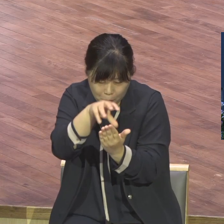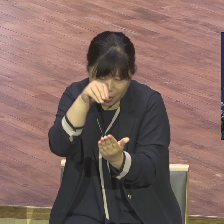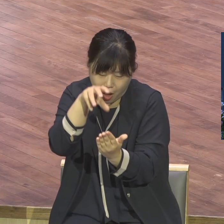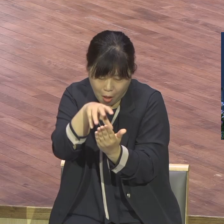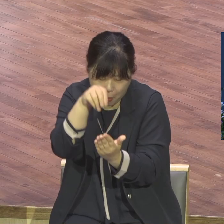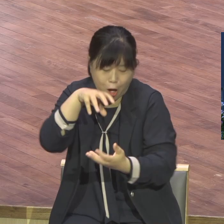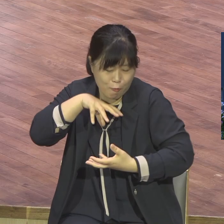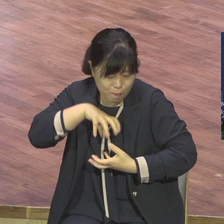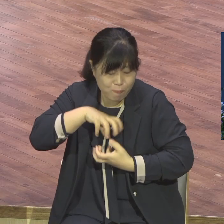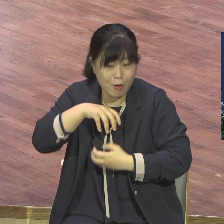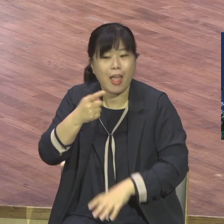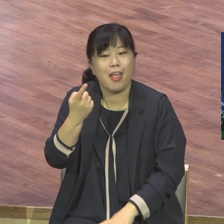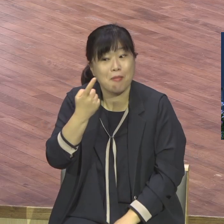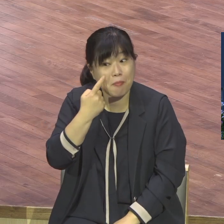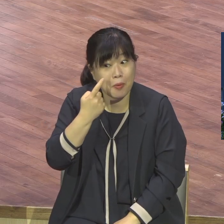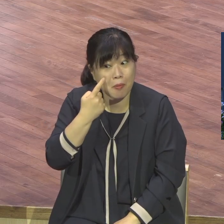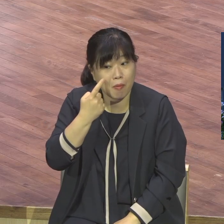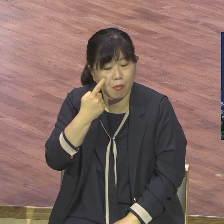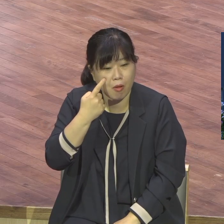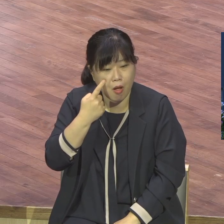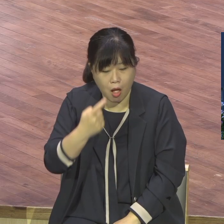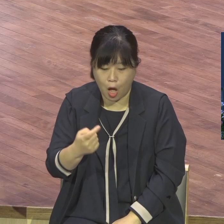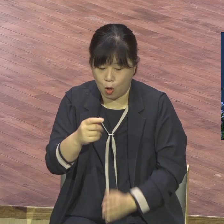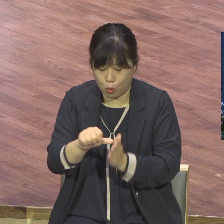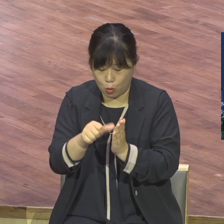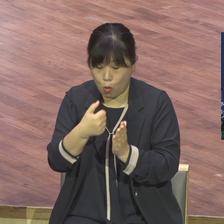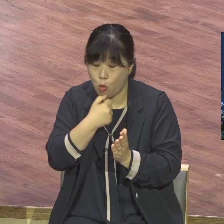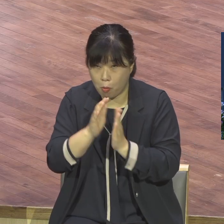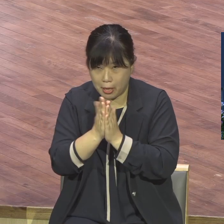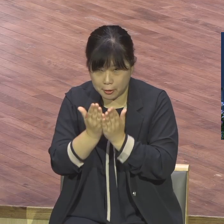말씀 이 약을 먹으면 금방 회복이 된다.